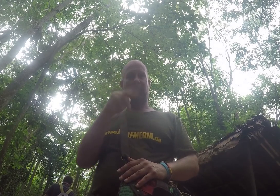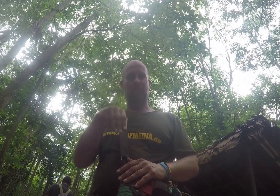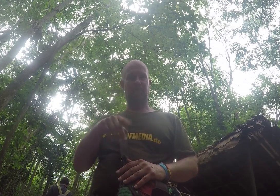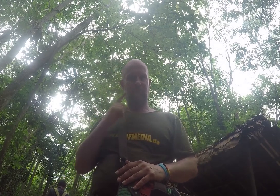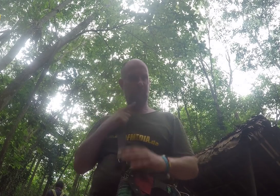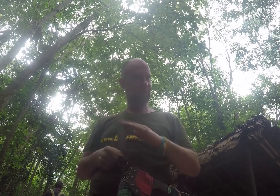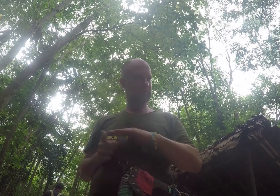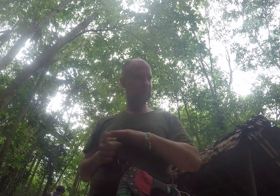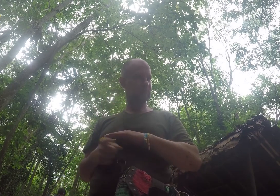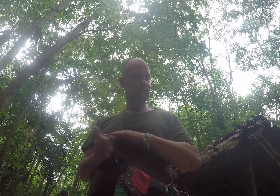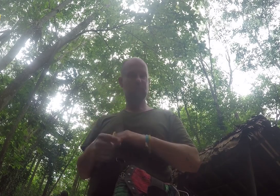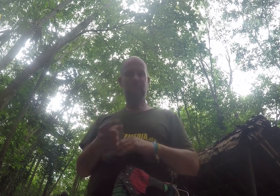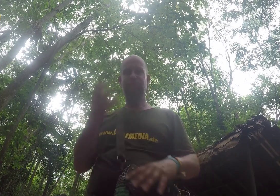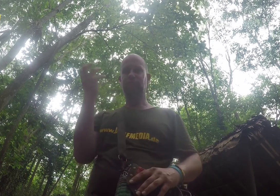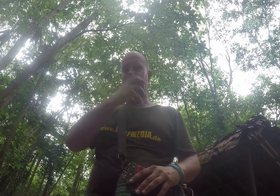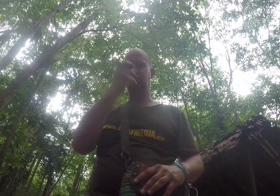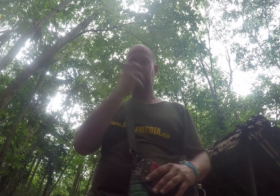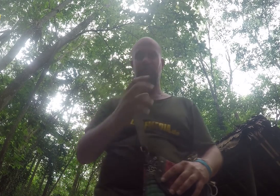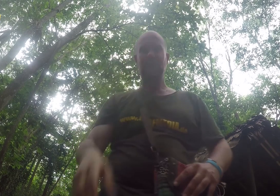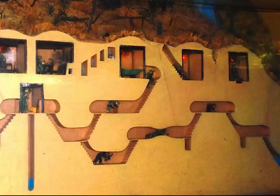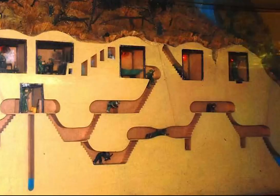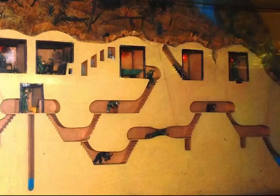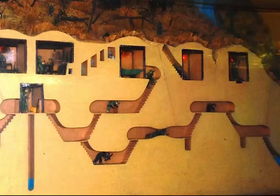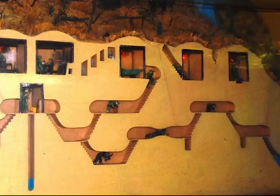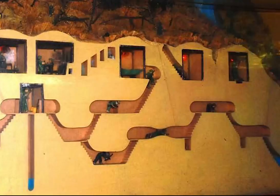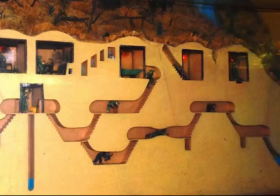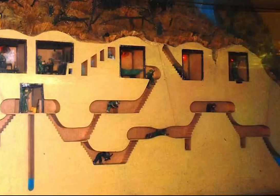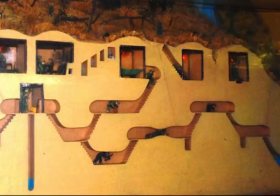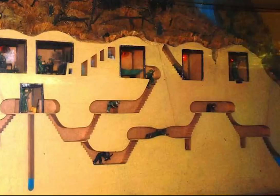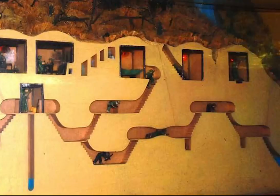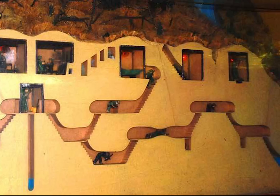250 Kilometer lang. Unter dem ganzen Dschungel also verteilt.